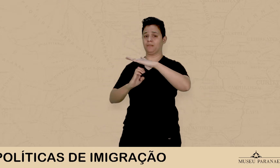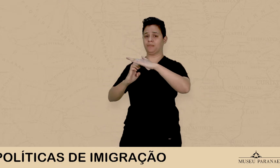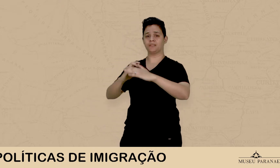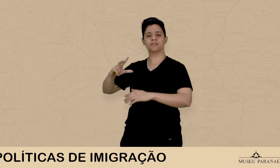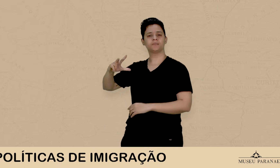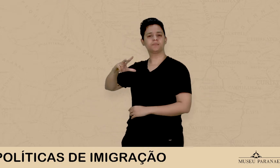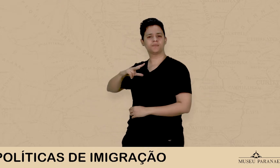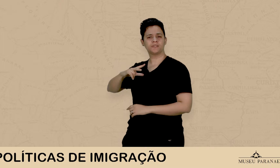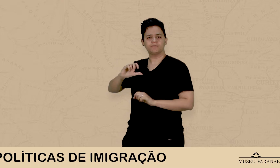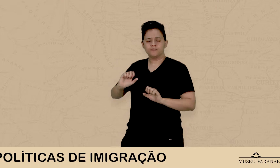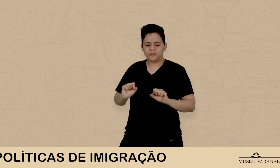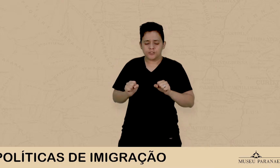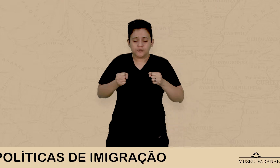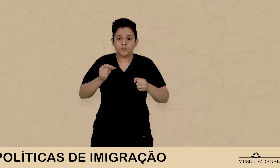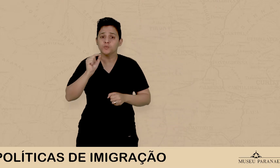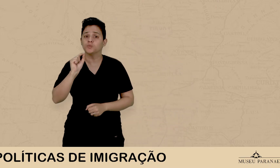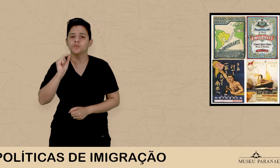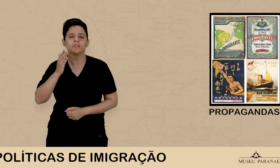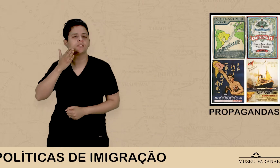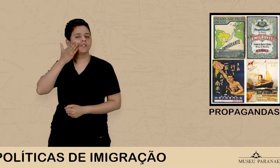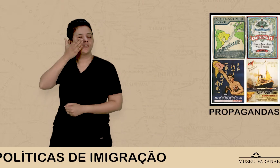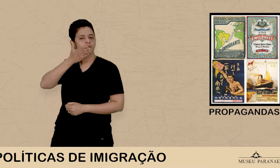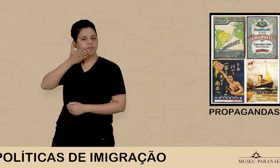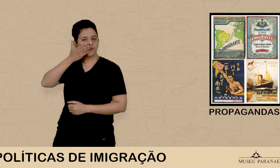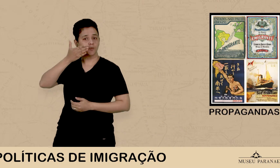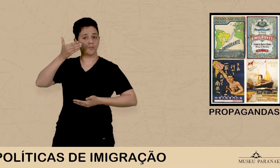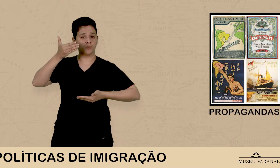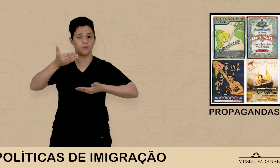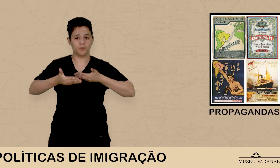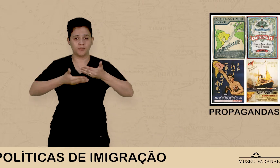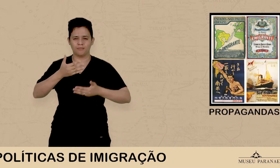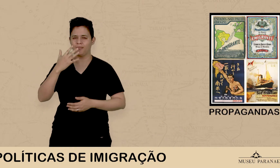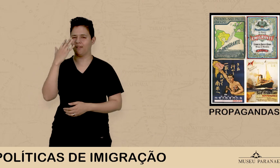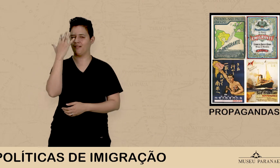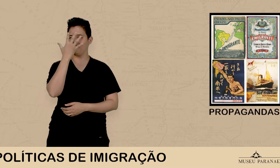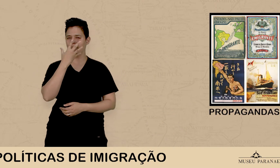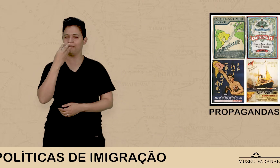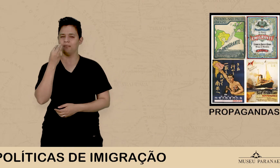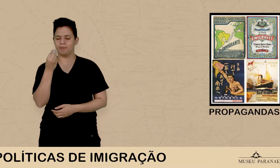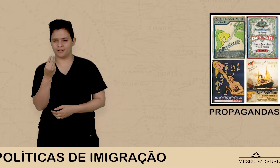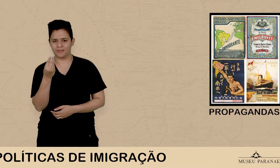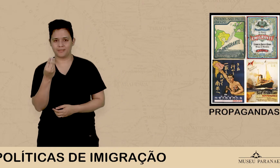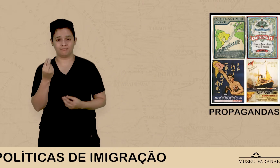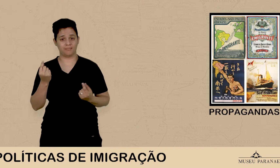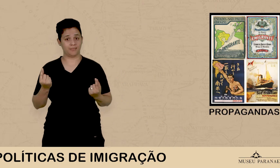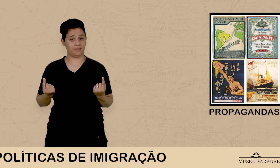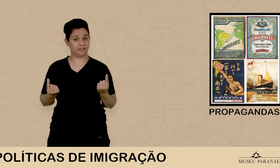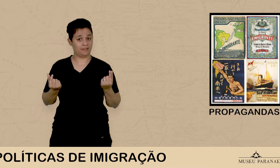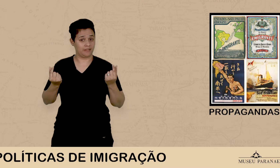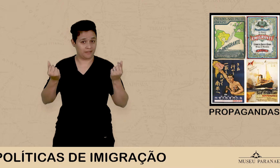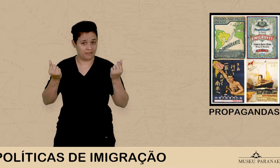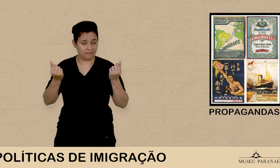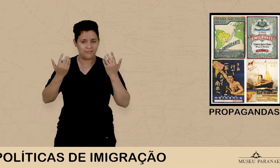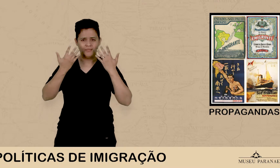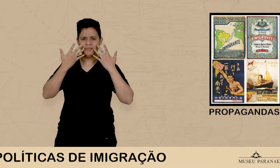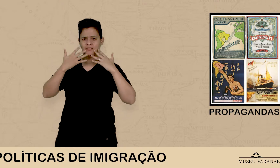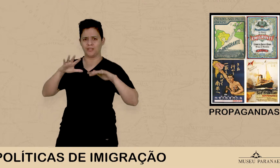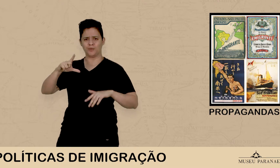empresas públicas e também privadas, que reforçam um discurso de progresso, beleza